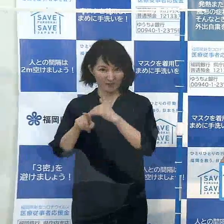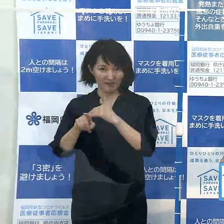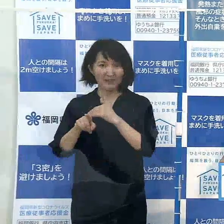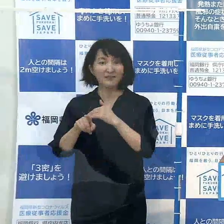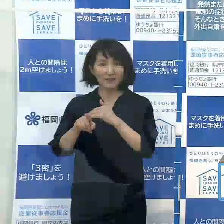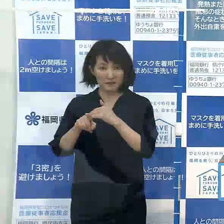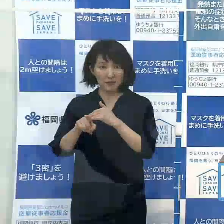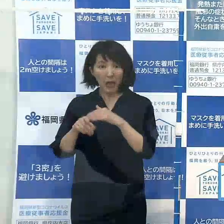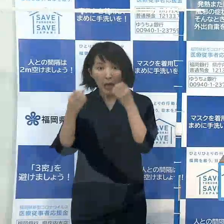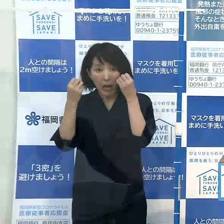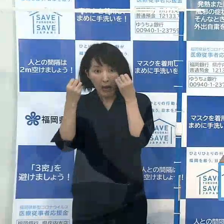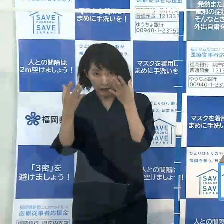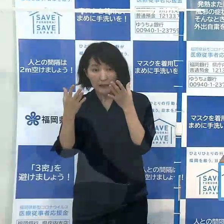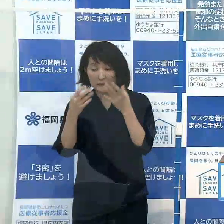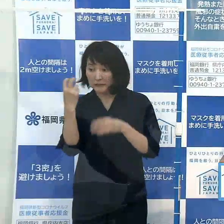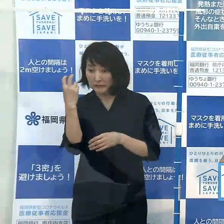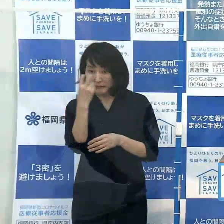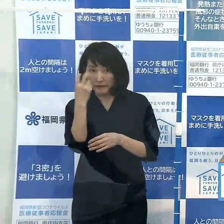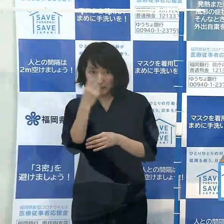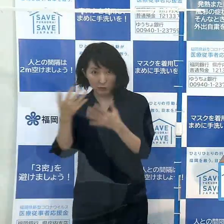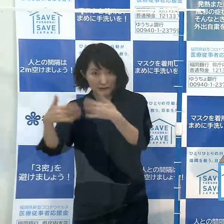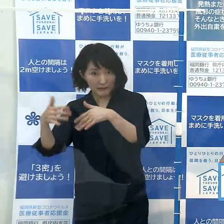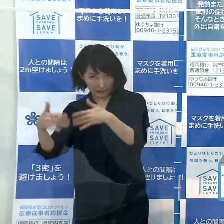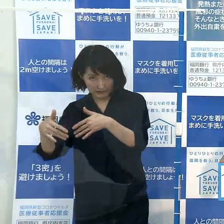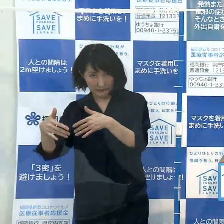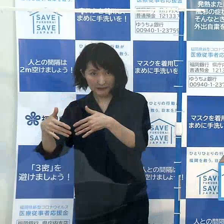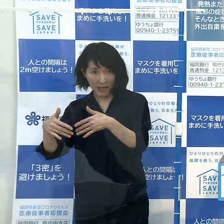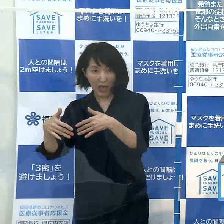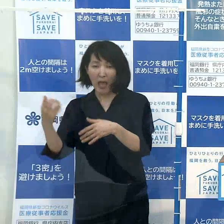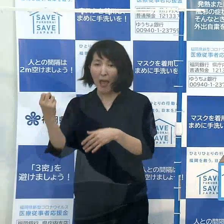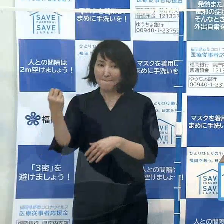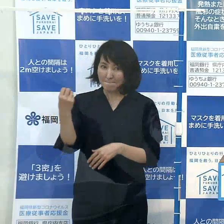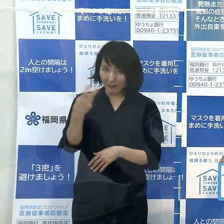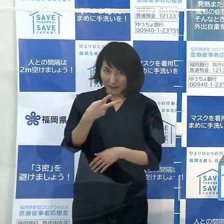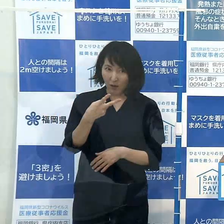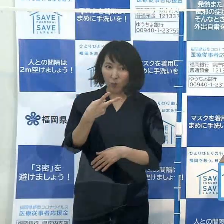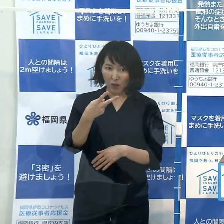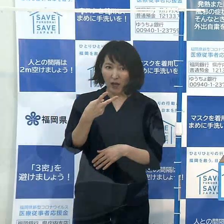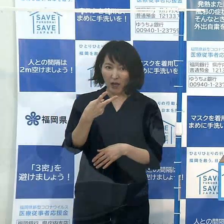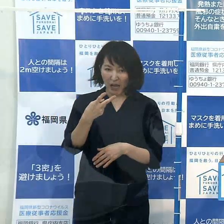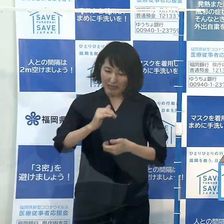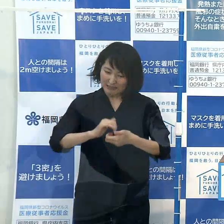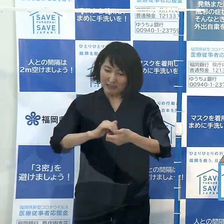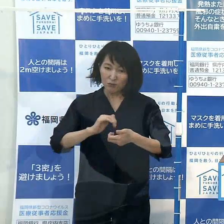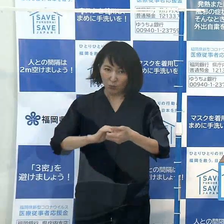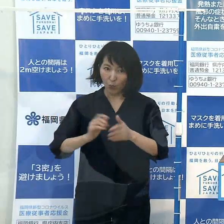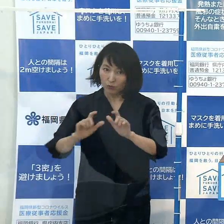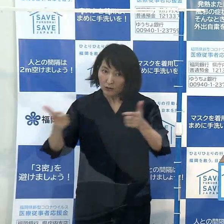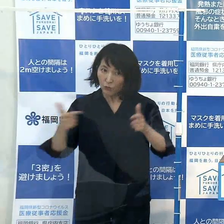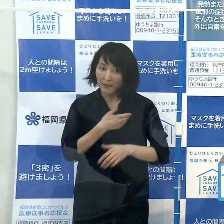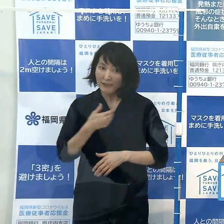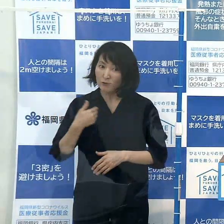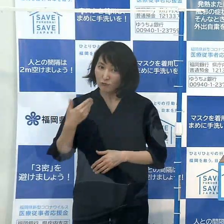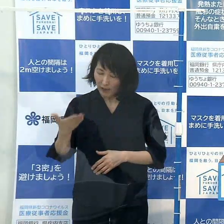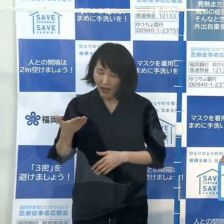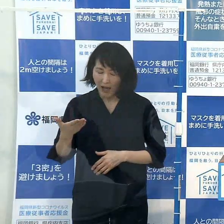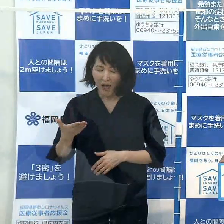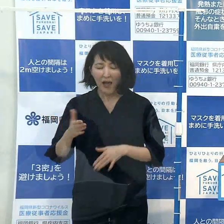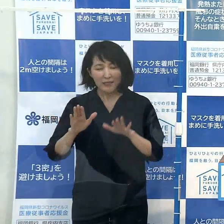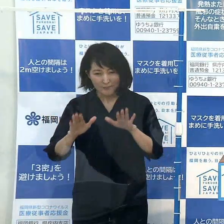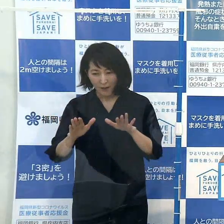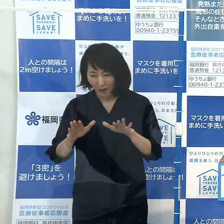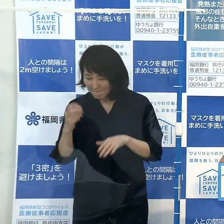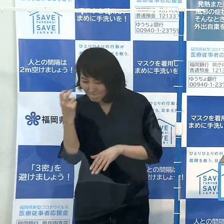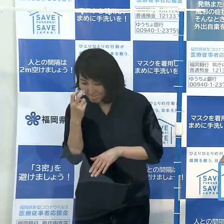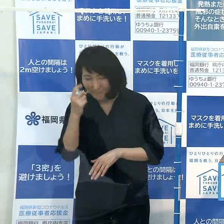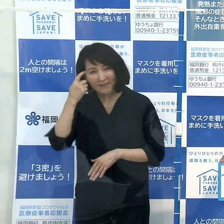検査装置を入れるかどうかとかね、それからキットをもう一遍、増やせるかどうかとか、その辺は今検討はしておりますが、ある程度